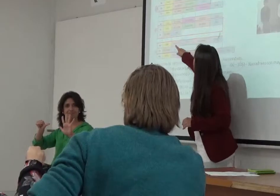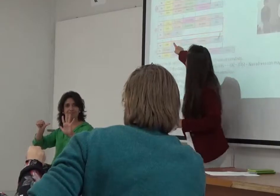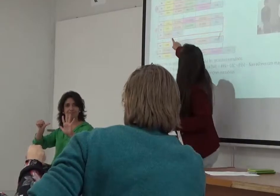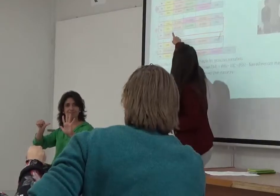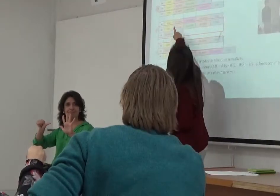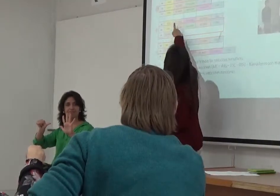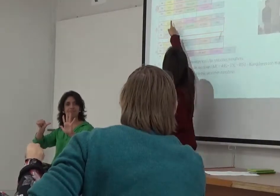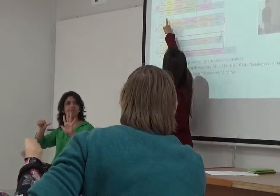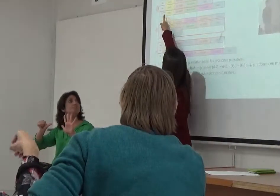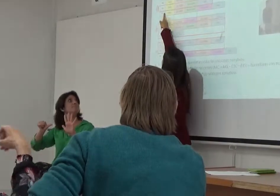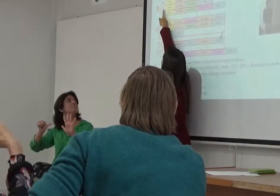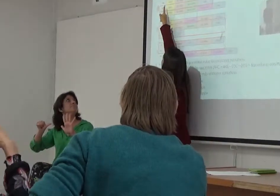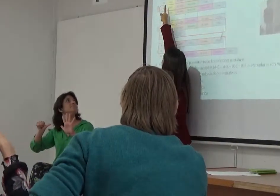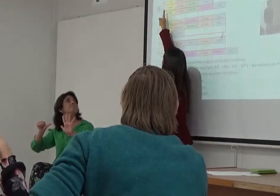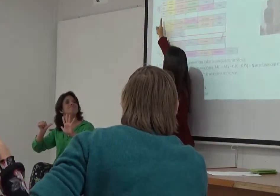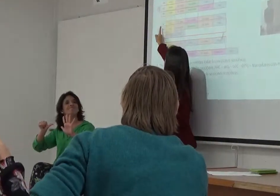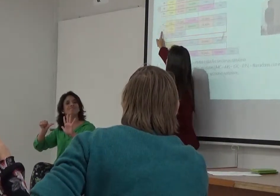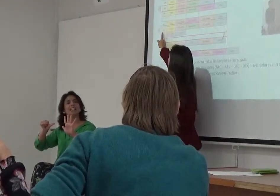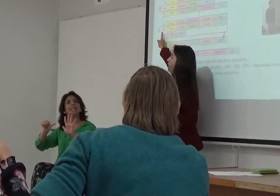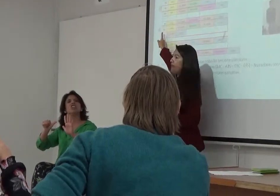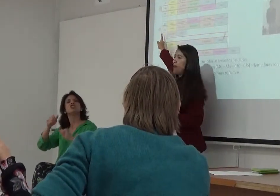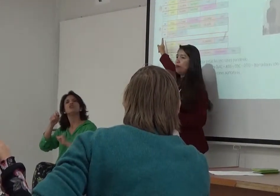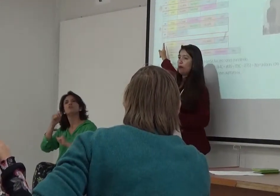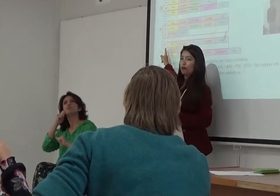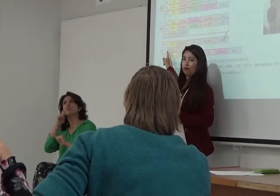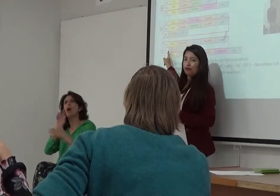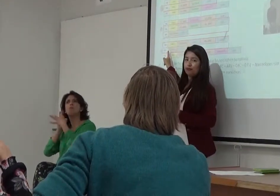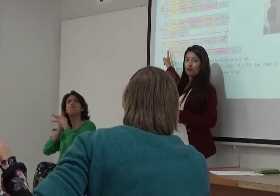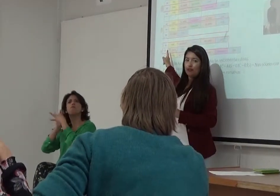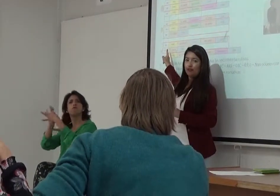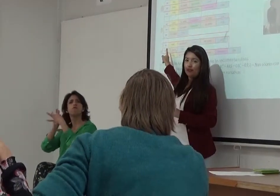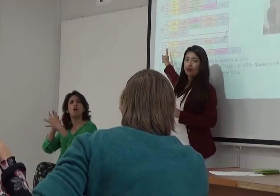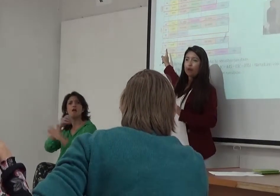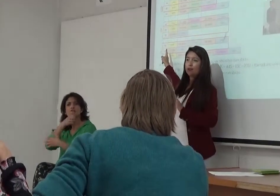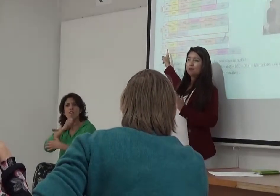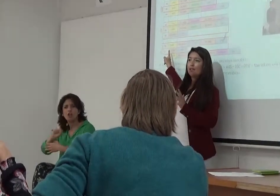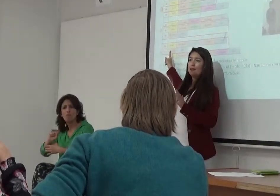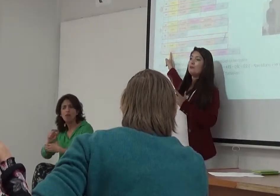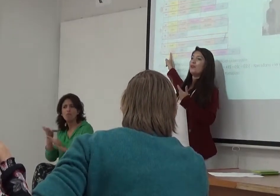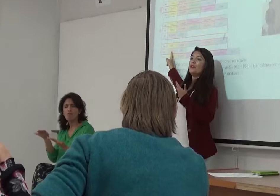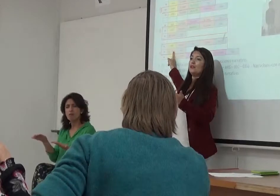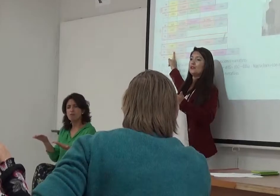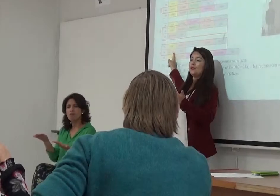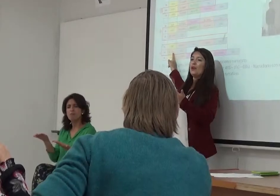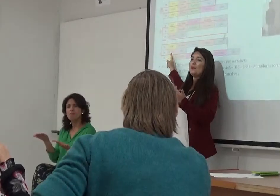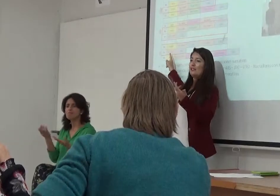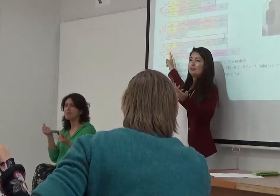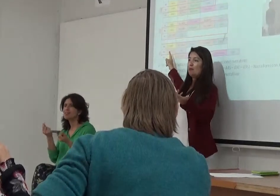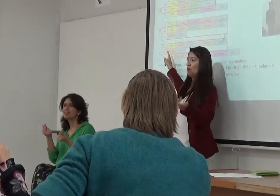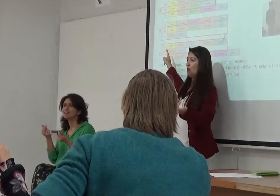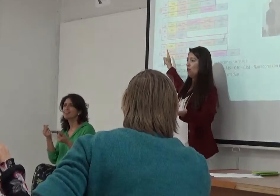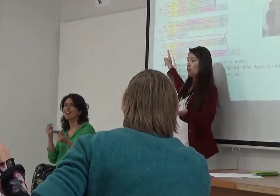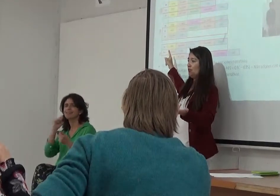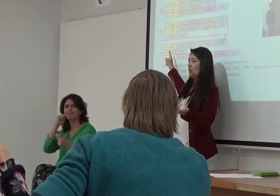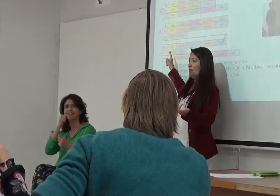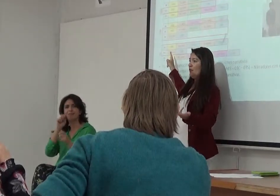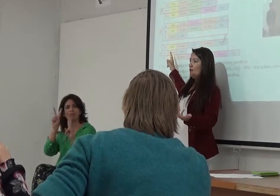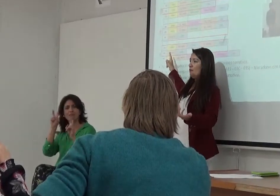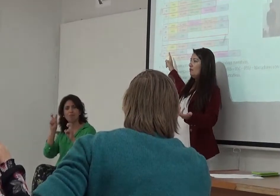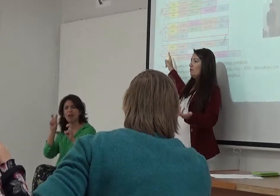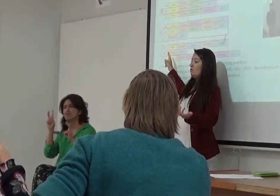En este caso coincide con el tipo de texto presentado, que es viejo por fuera, que al parecer el tipo de texto no amerita una